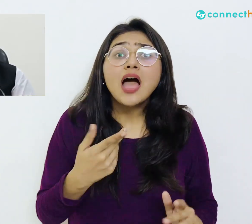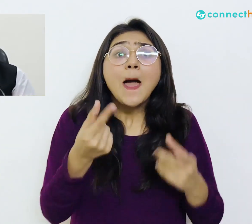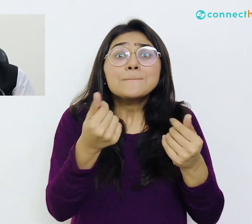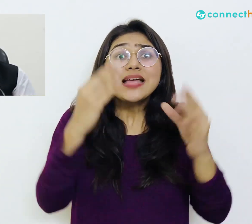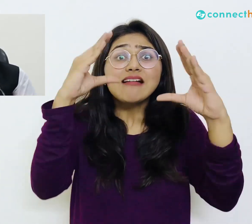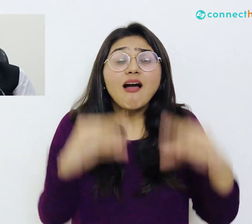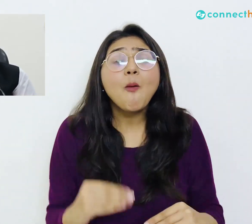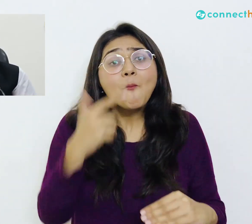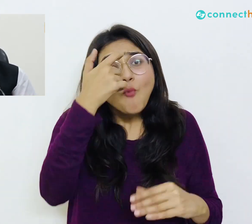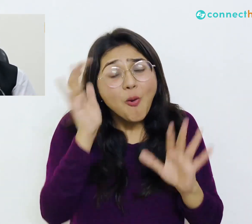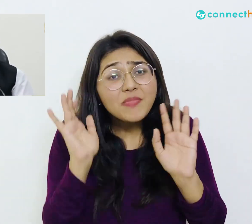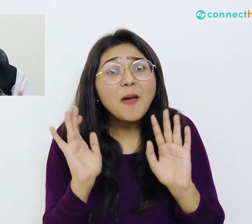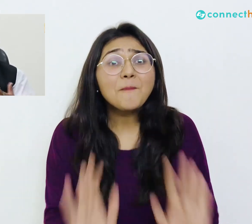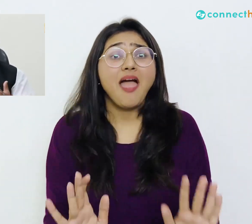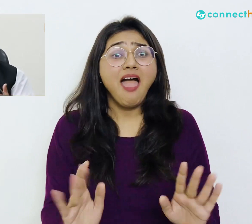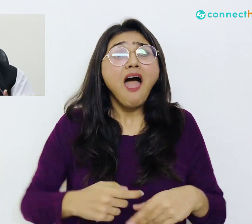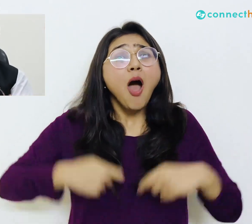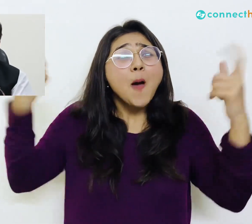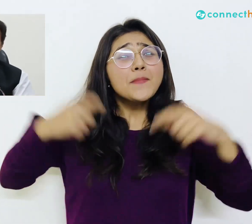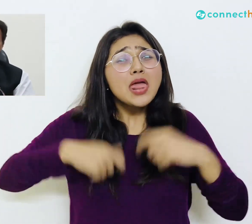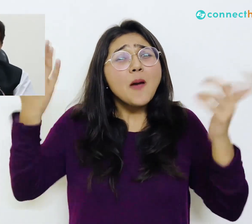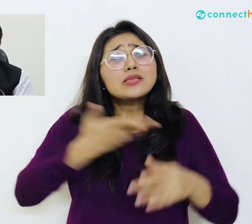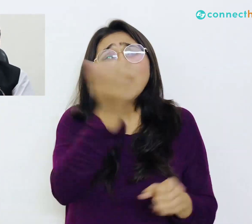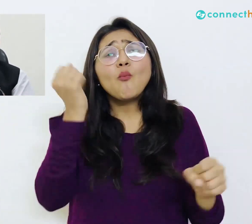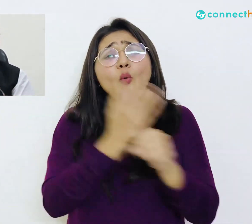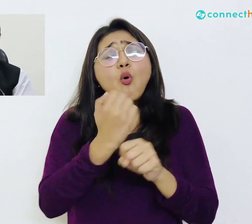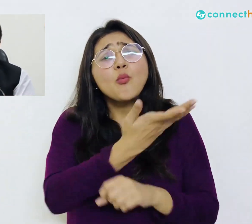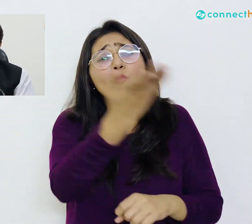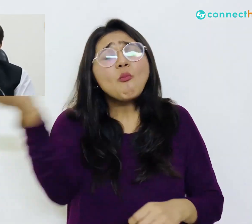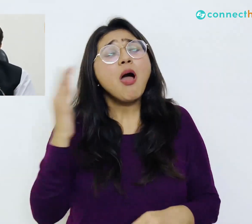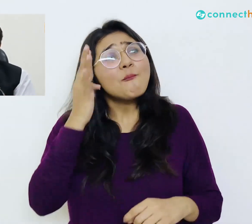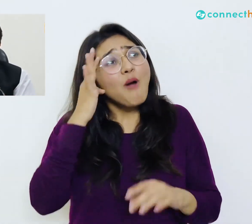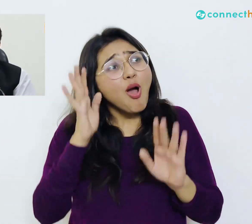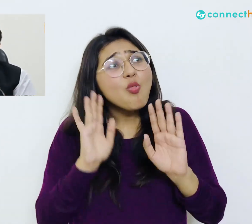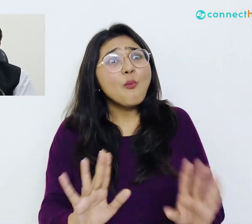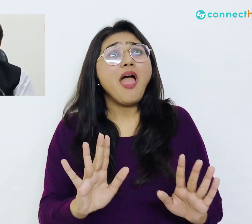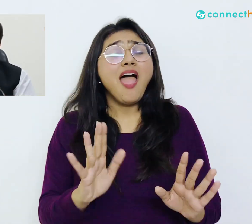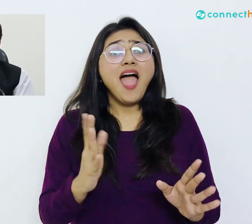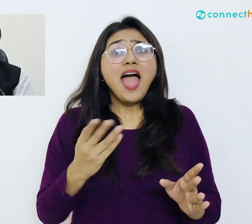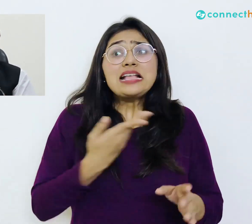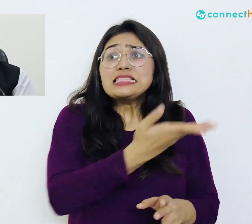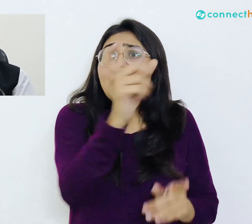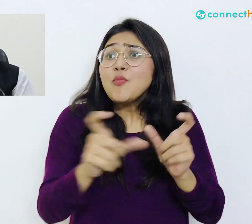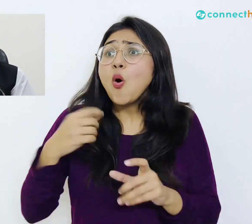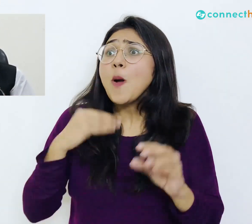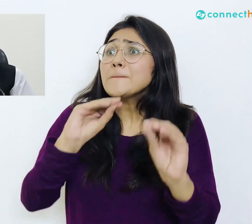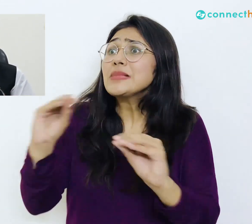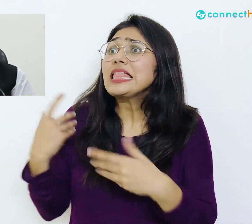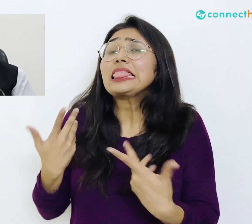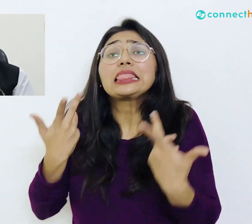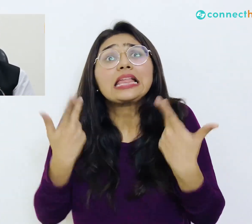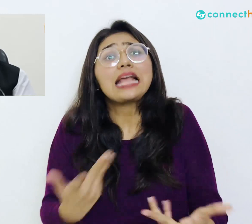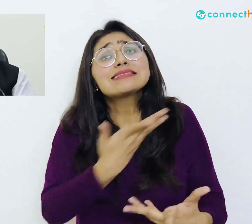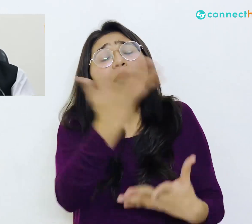پرائم منسٹر کرونا ریلیف فنڈ میں پیسے دیے، میں آپ کا سب کا شکریہ ادا کرنا چاہتا ہوں. میں آپ